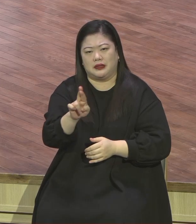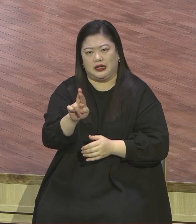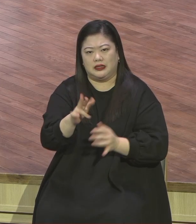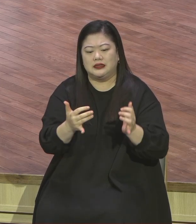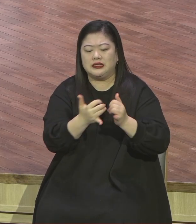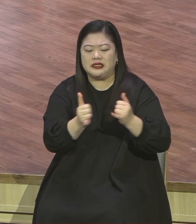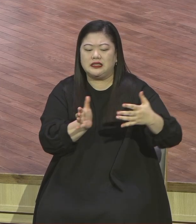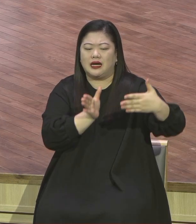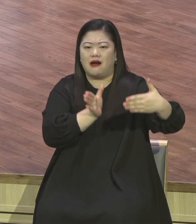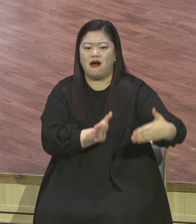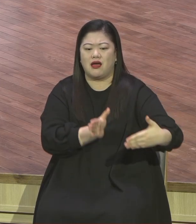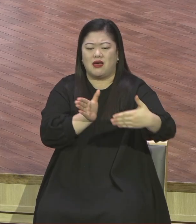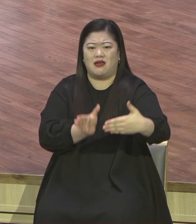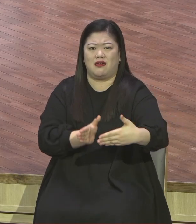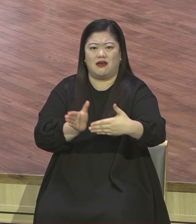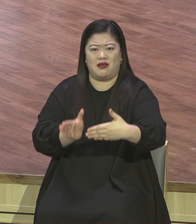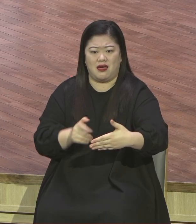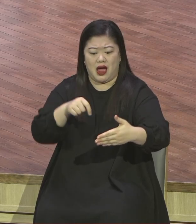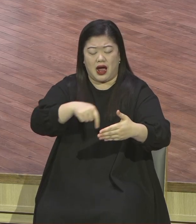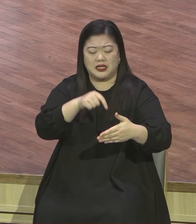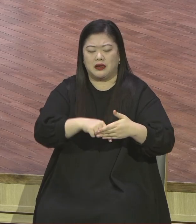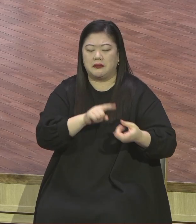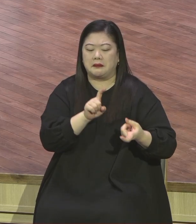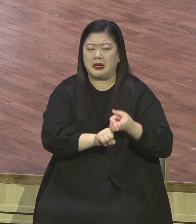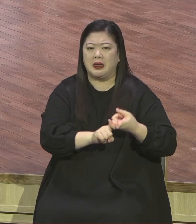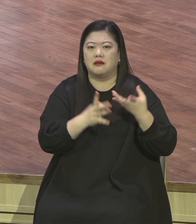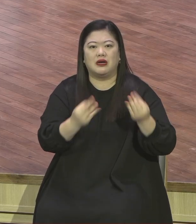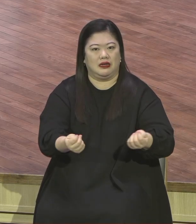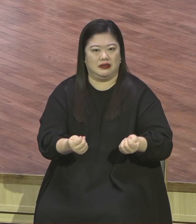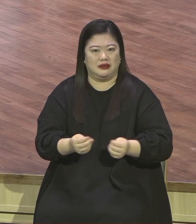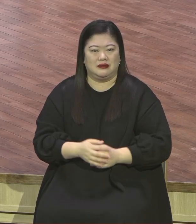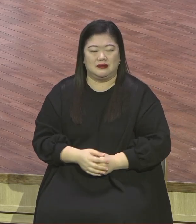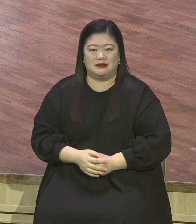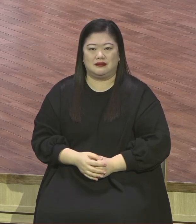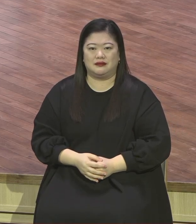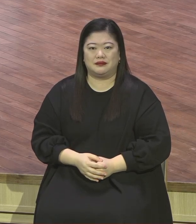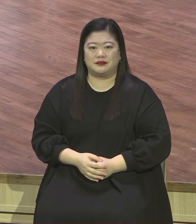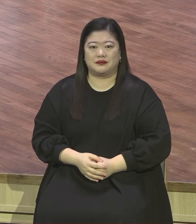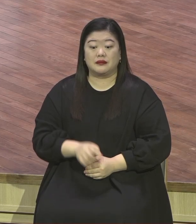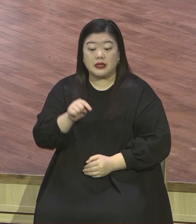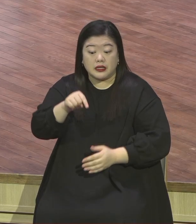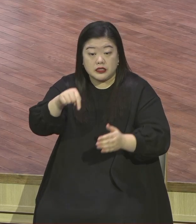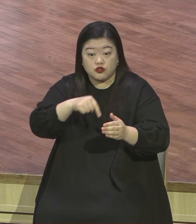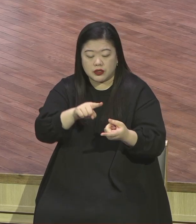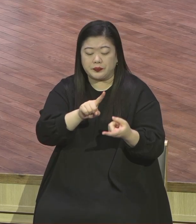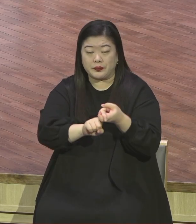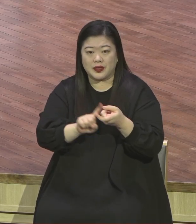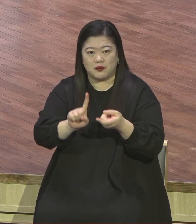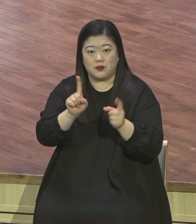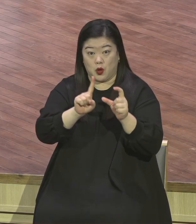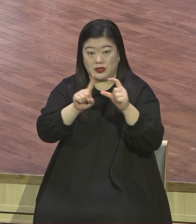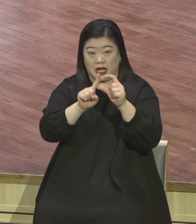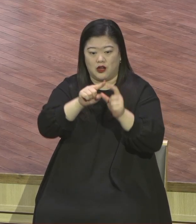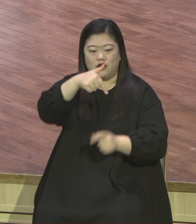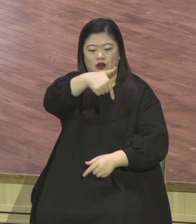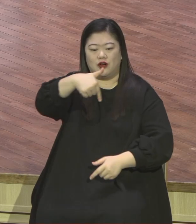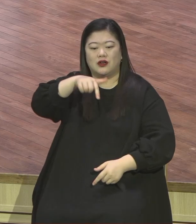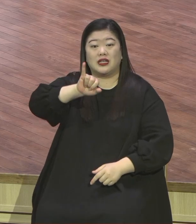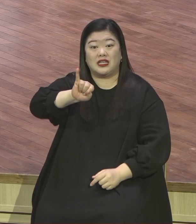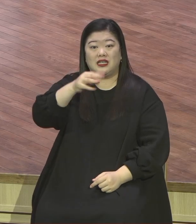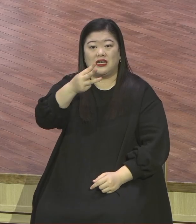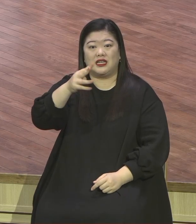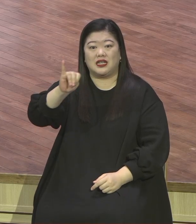인간관계. 관계 확정 편향 속에서 나오는 것이 뭐요? 끼리끼리입니다. 끼리끼리.